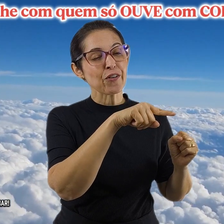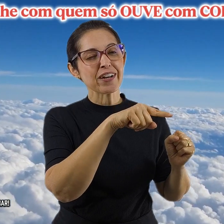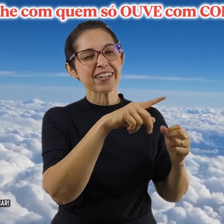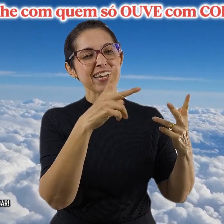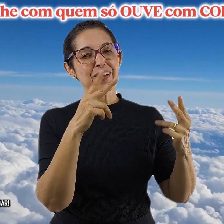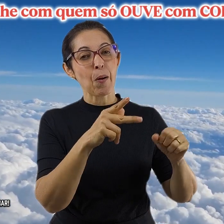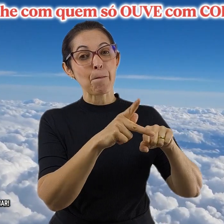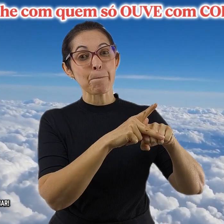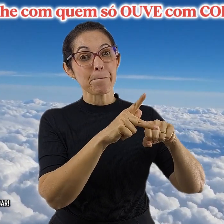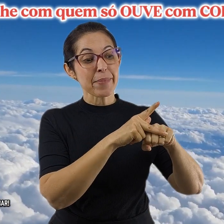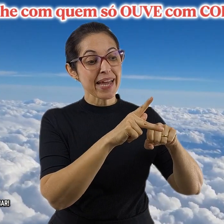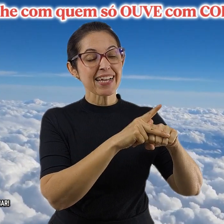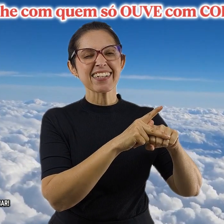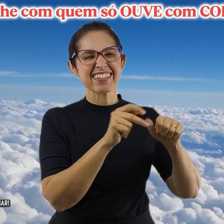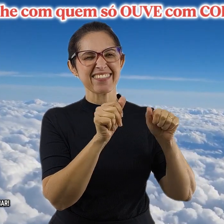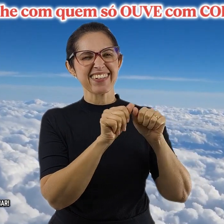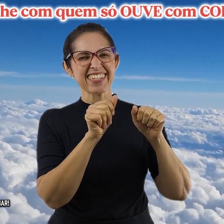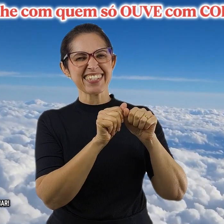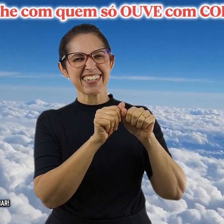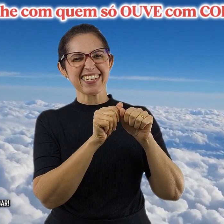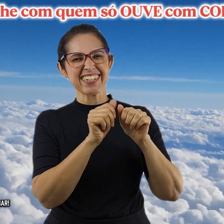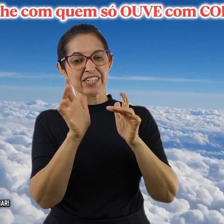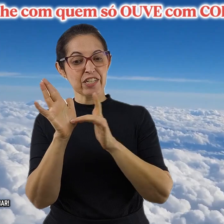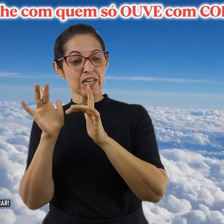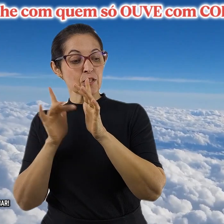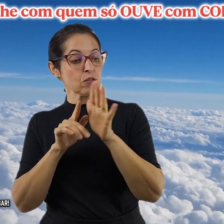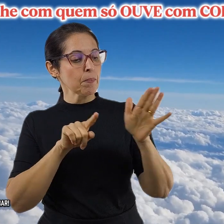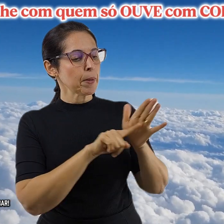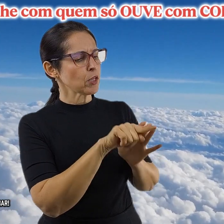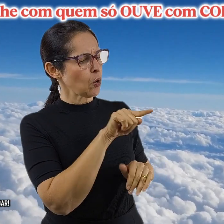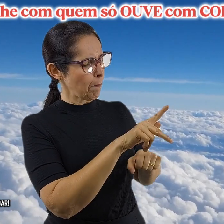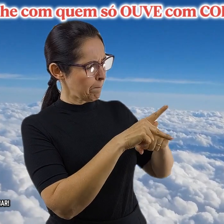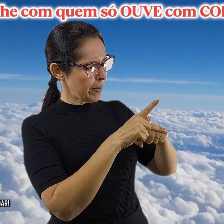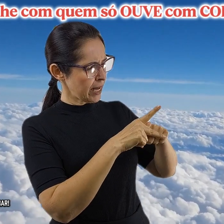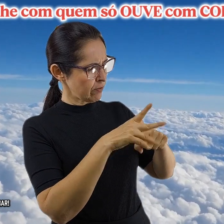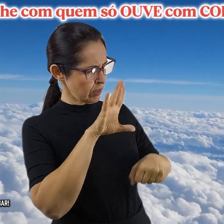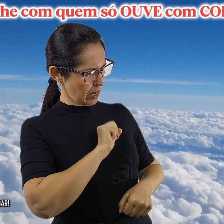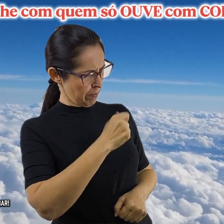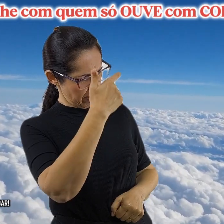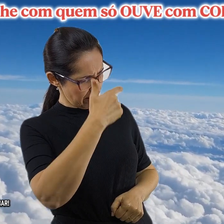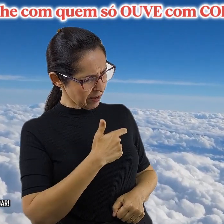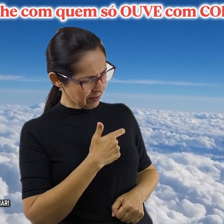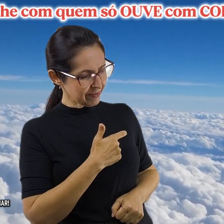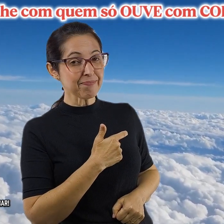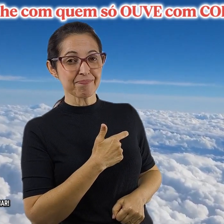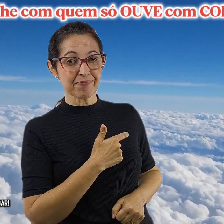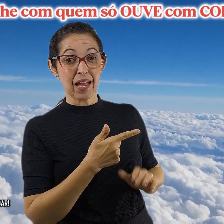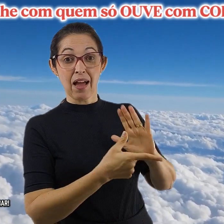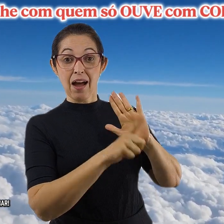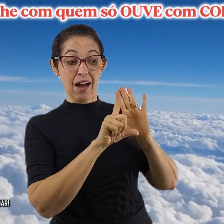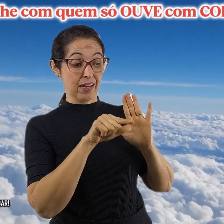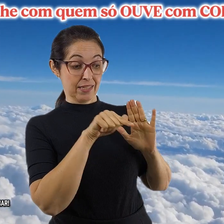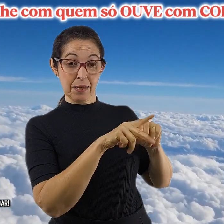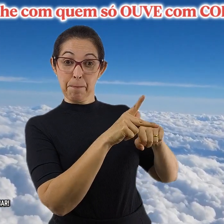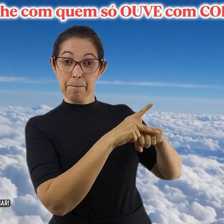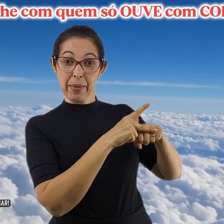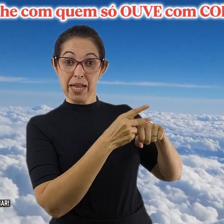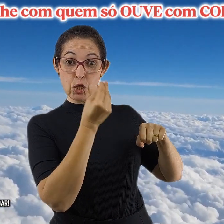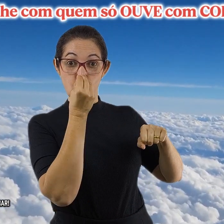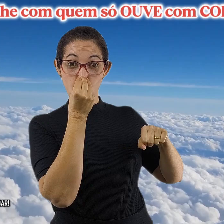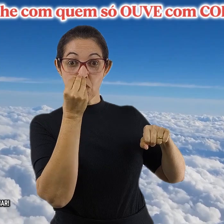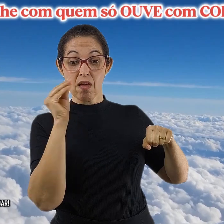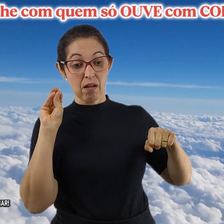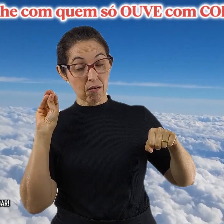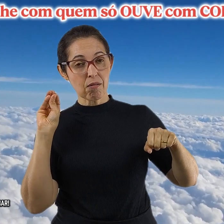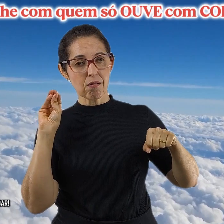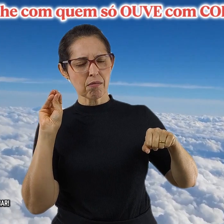me amas. Era o perdão. O que Pedro estava recebendo ali era perdão. Depois de haver negado Jesus, de ter